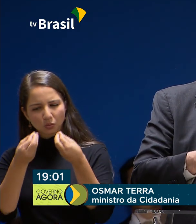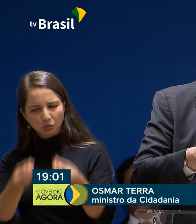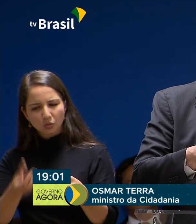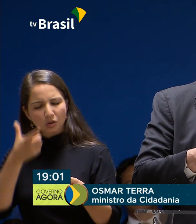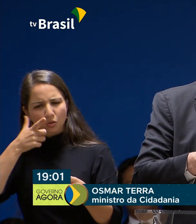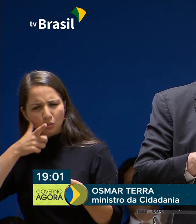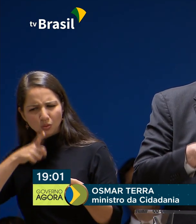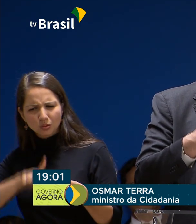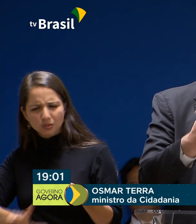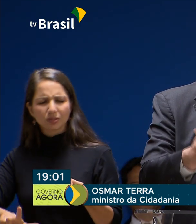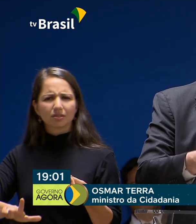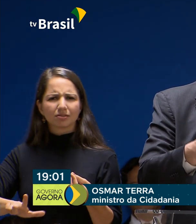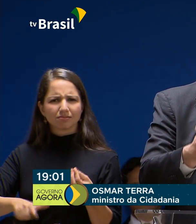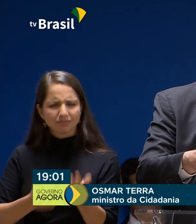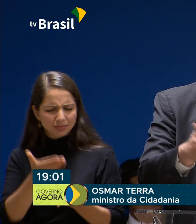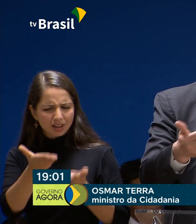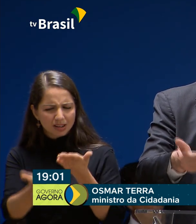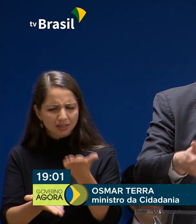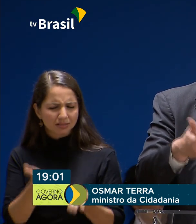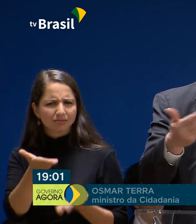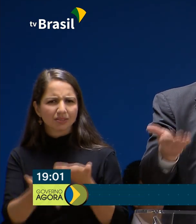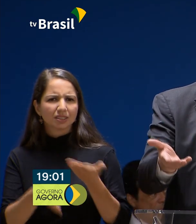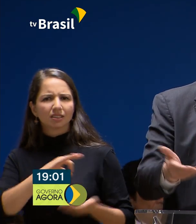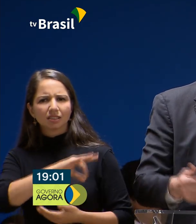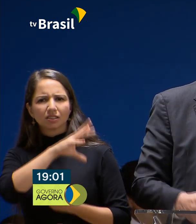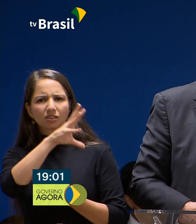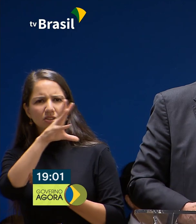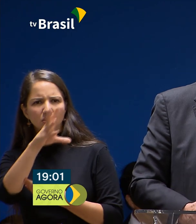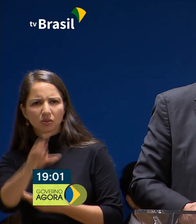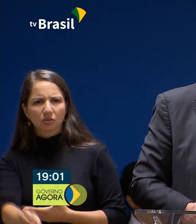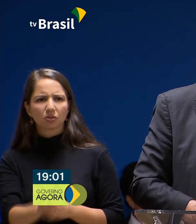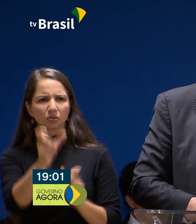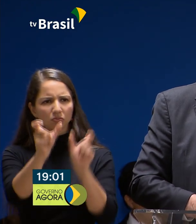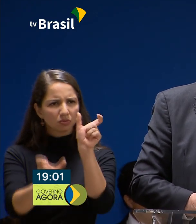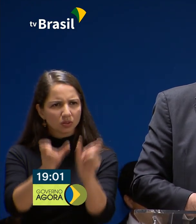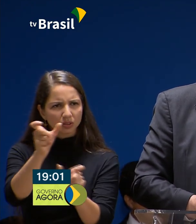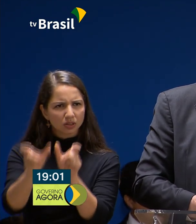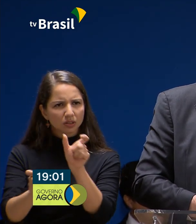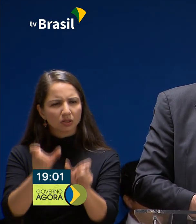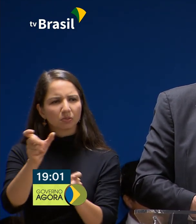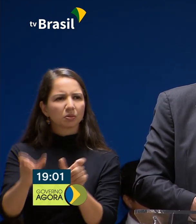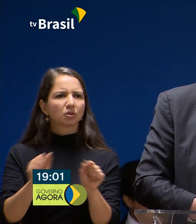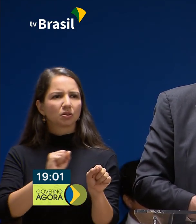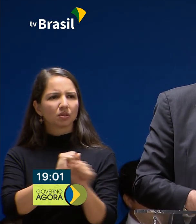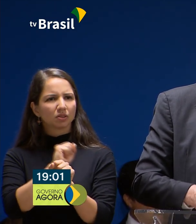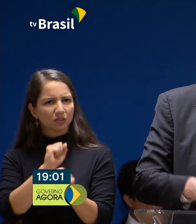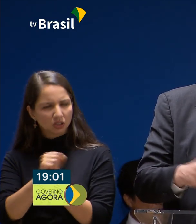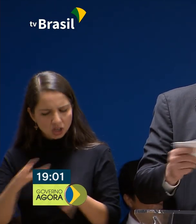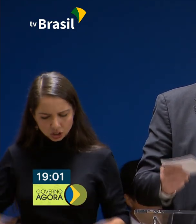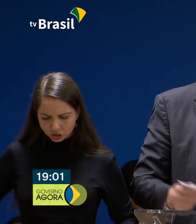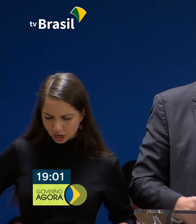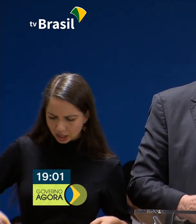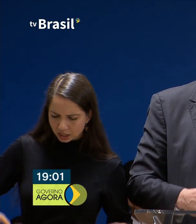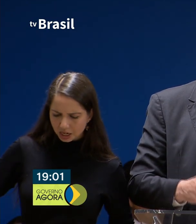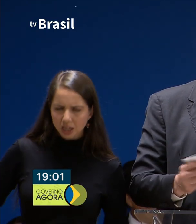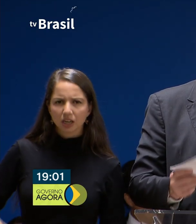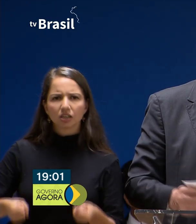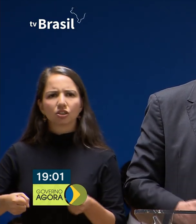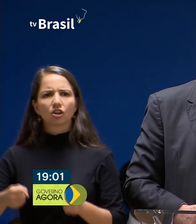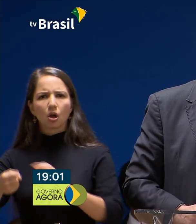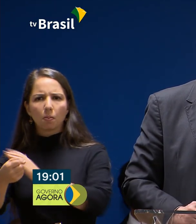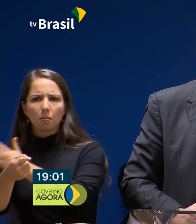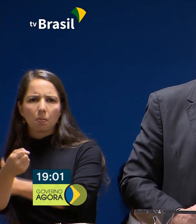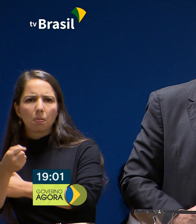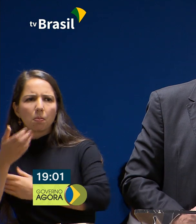a atender toda a demanda é necessária de cadeira de roda de de prótese